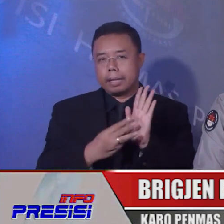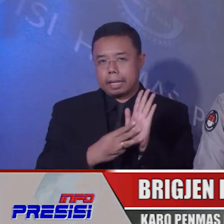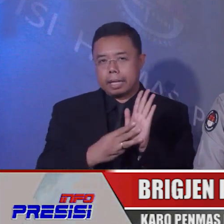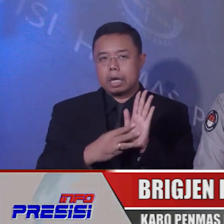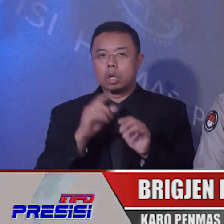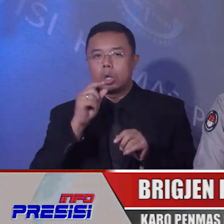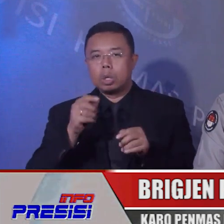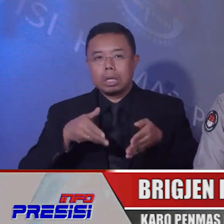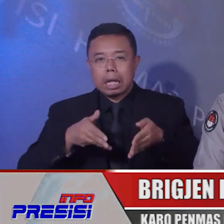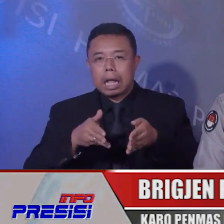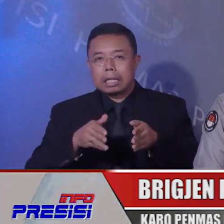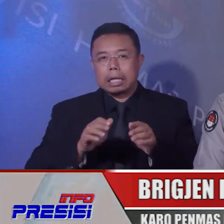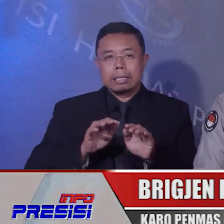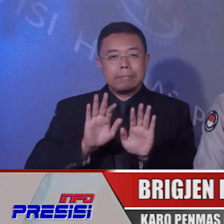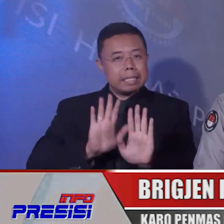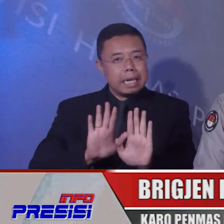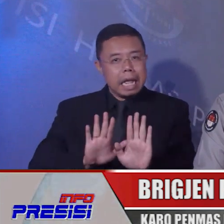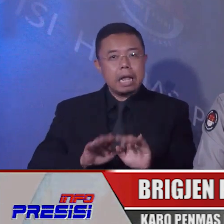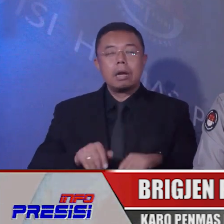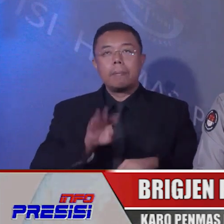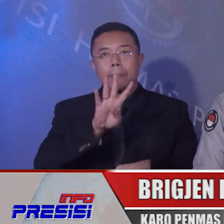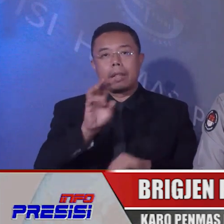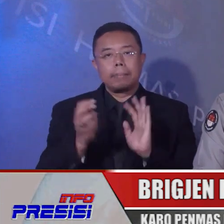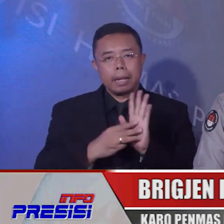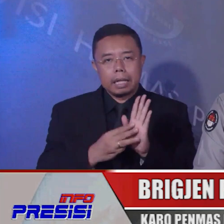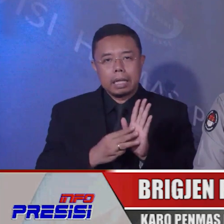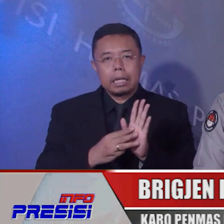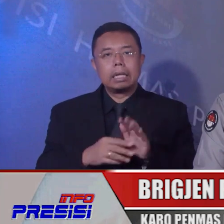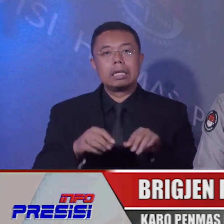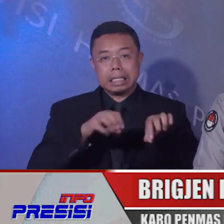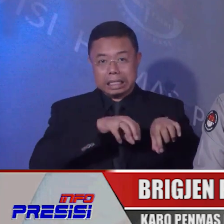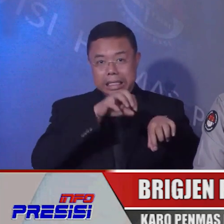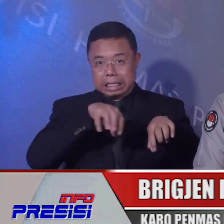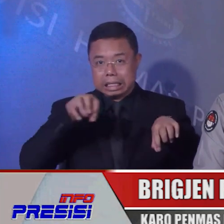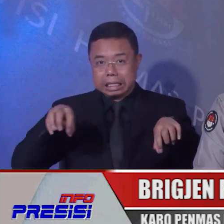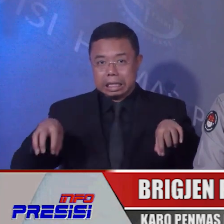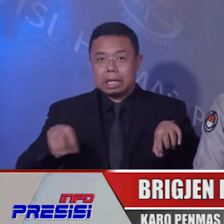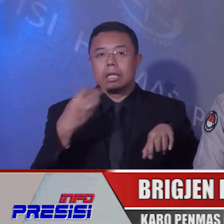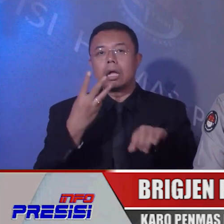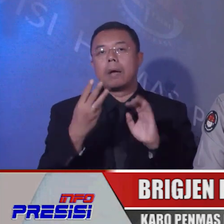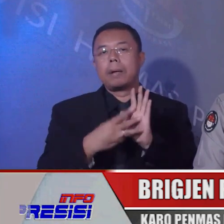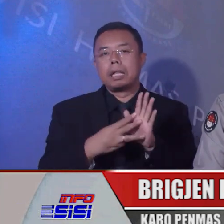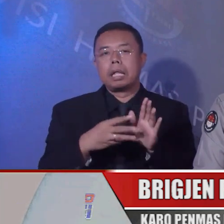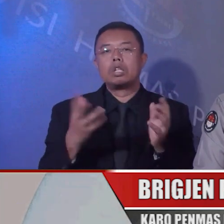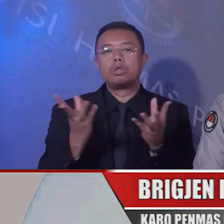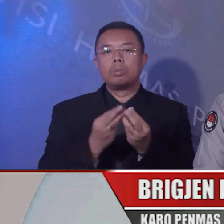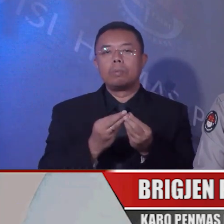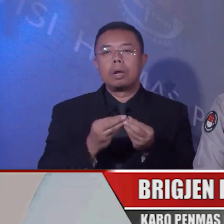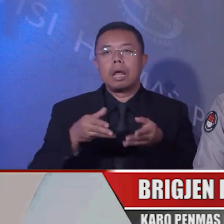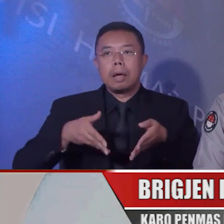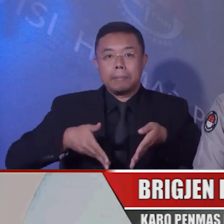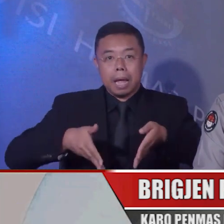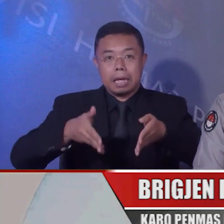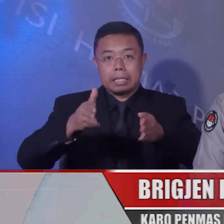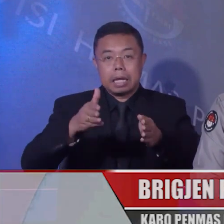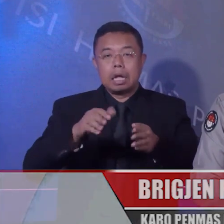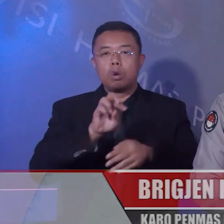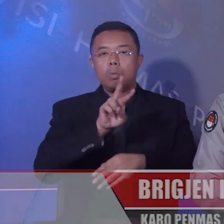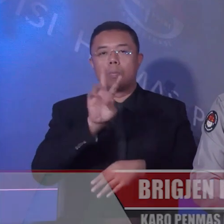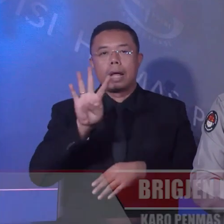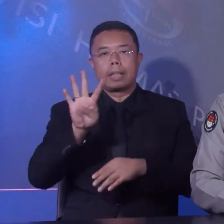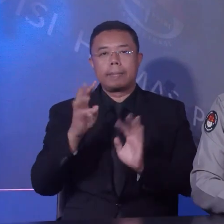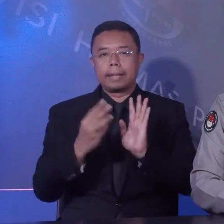panjang lintasan menghindar 4 m dan jarak antar patok 3 m dengan total panjang lintasan